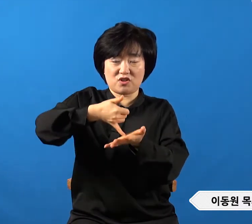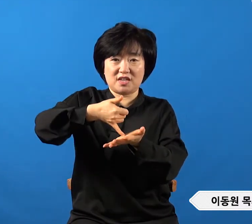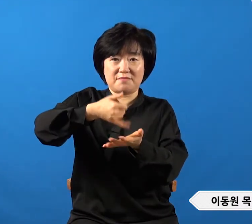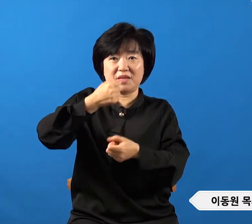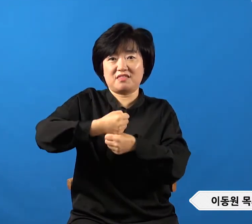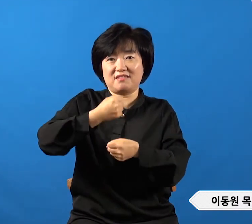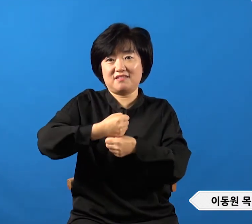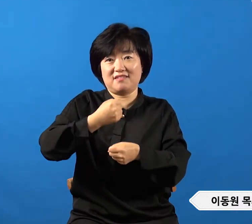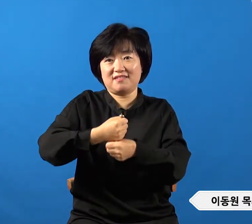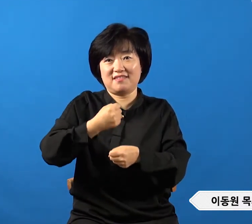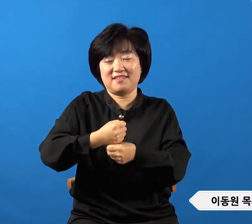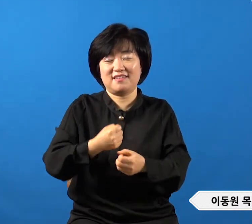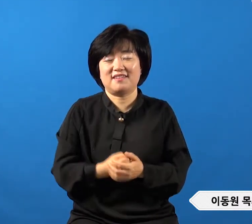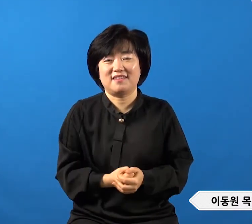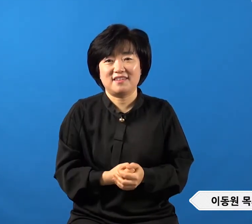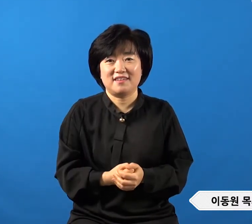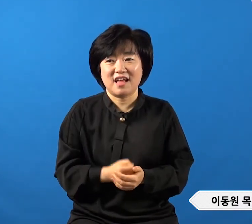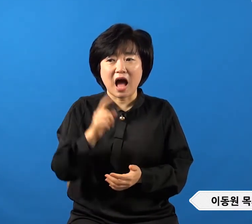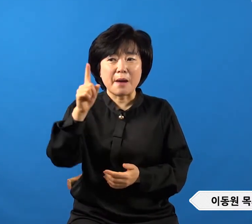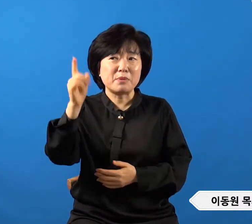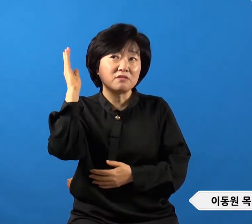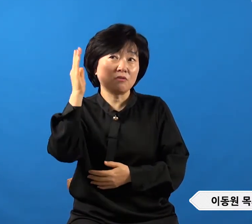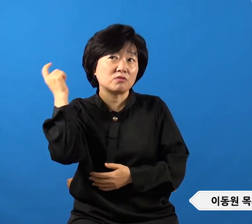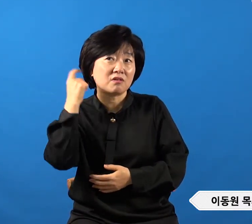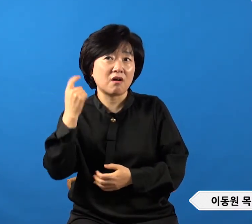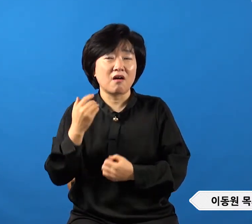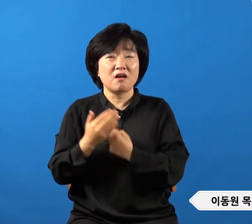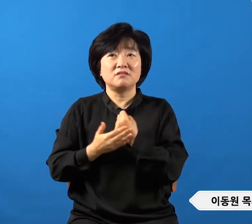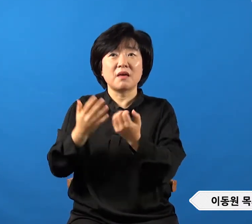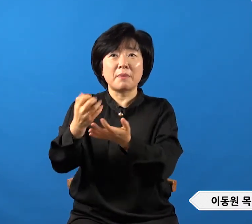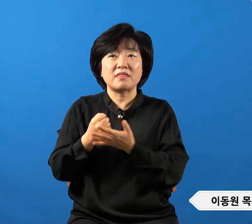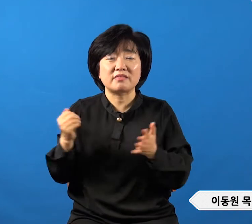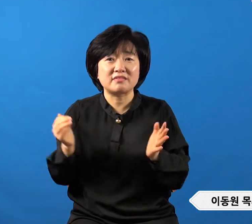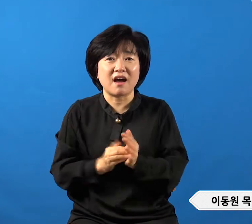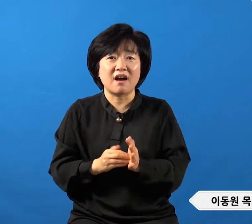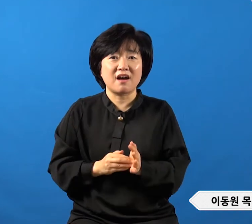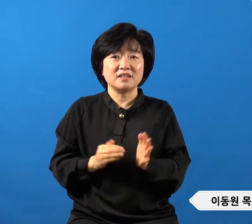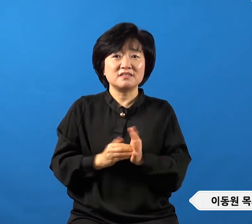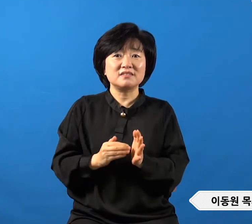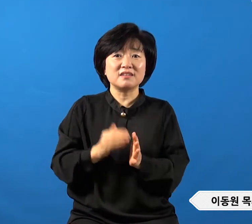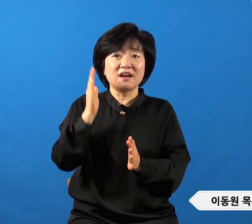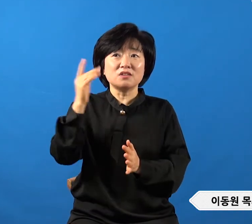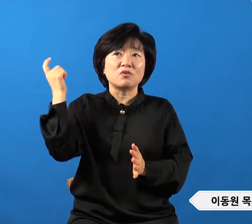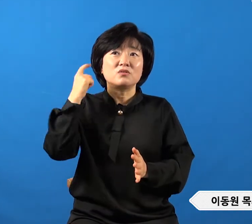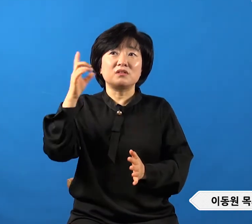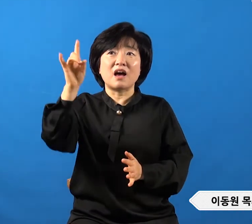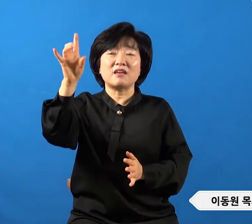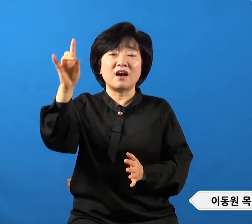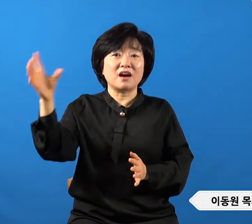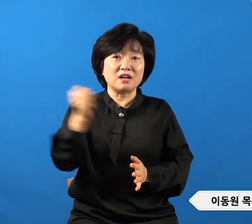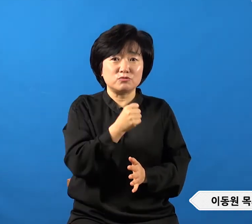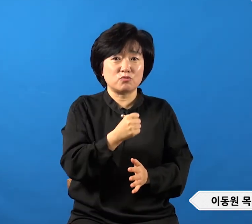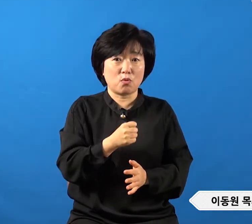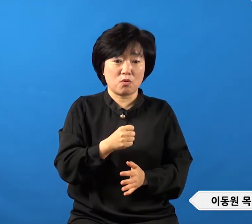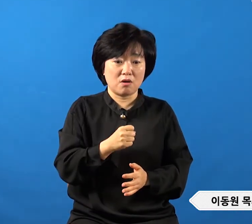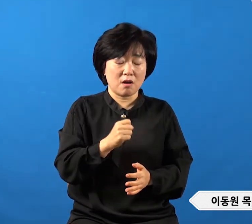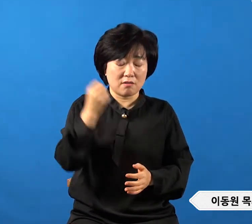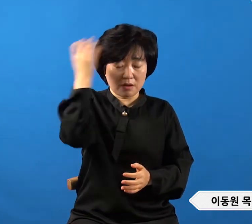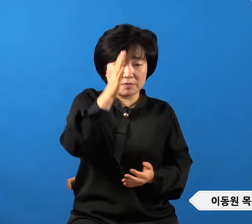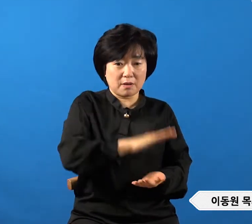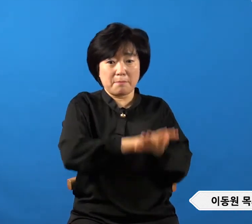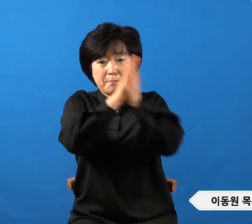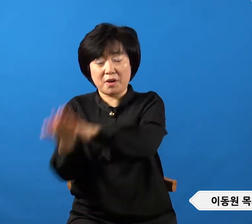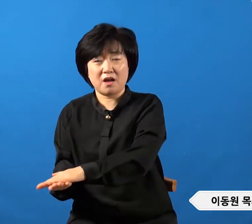것입니다. 그것은 한 번 설교 들었다, 한 번 말씀 들었다, 그것으로 이루어지는 것이 아니라